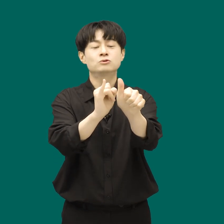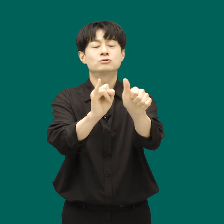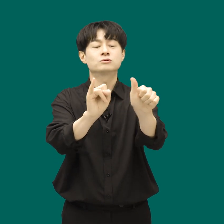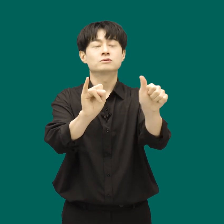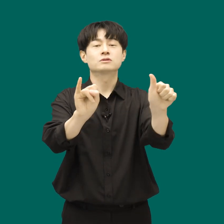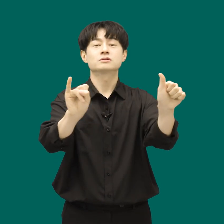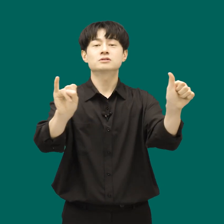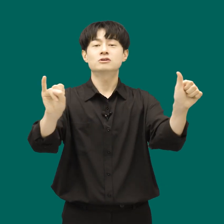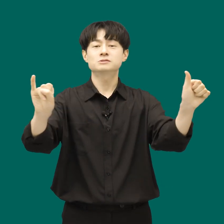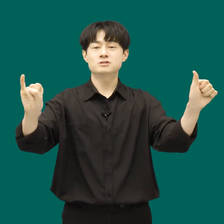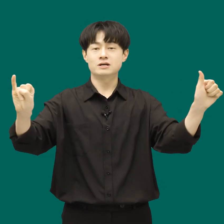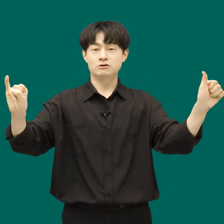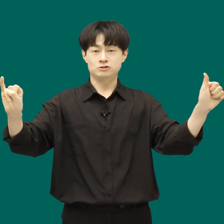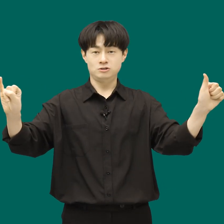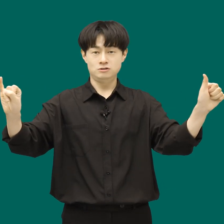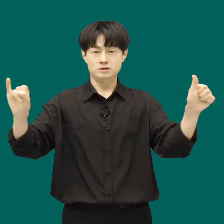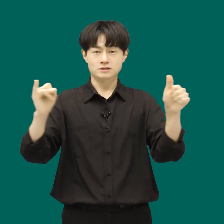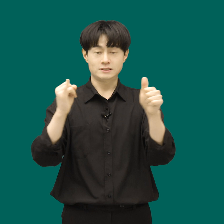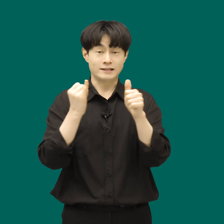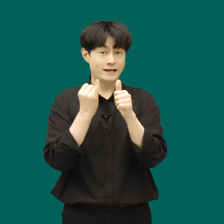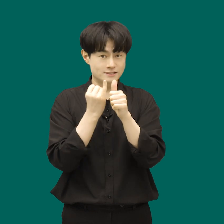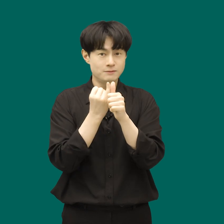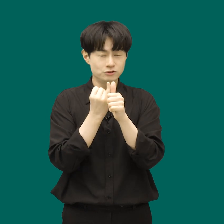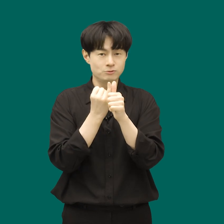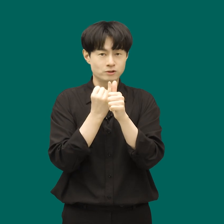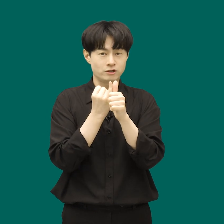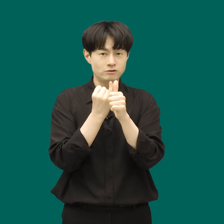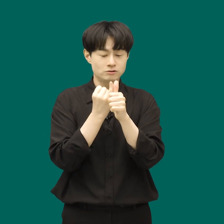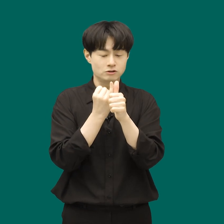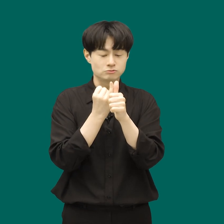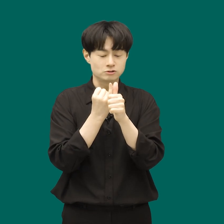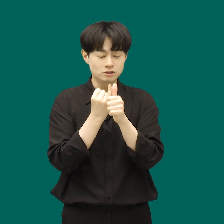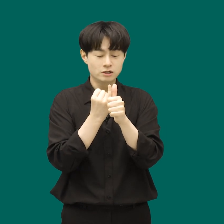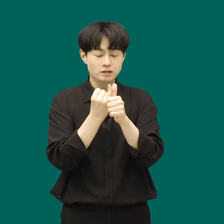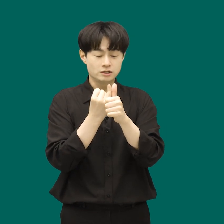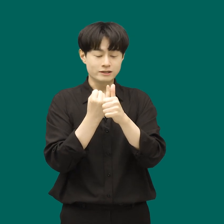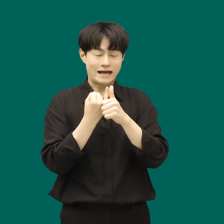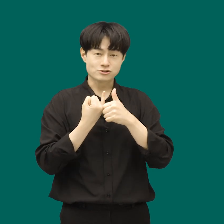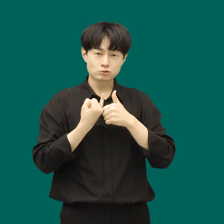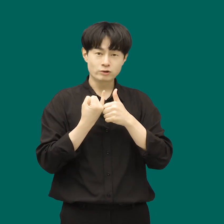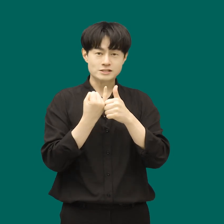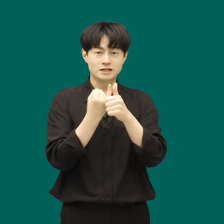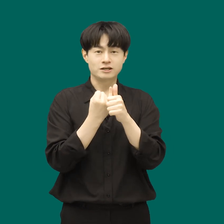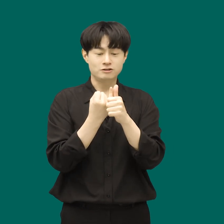바깥으로 틀어지면서 가거든요. 자, 다시 한번 해볼게요. 여러분들. 이렇게 안쪽으로 가지 않아요.